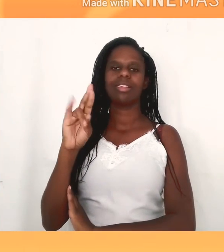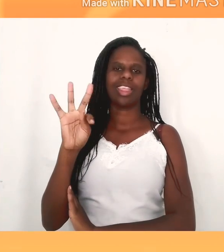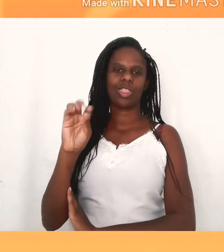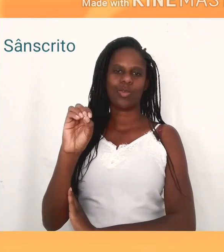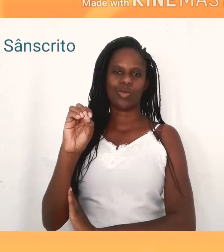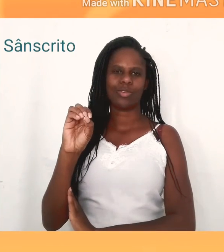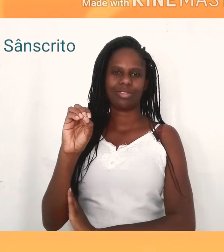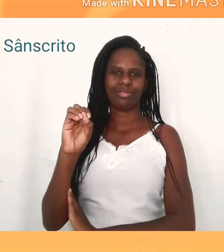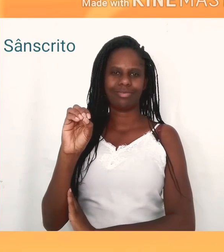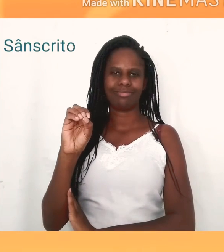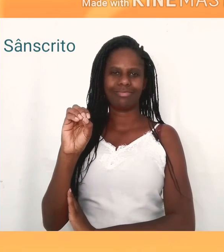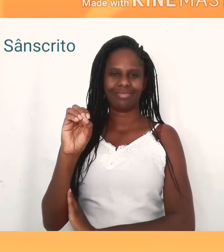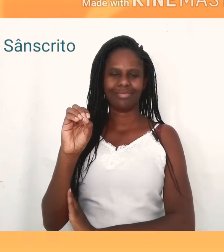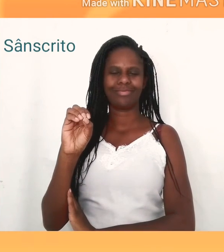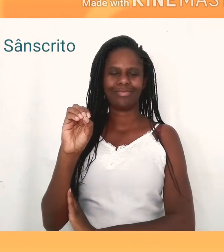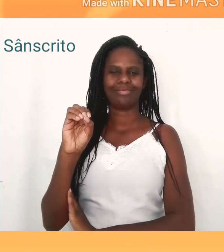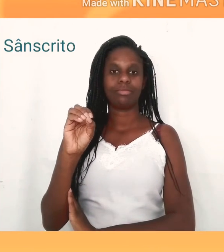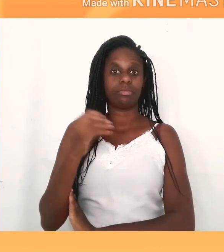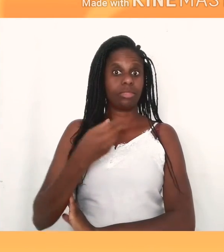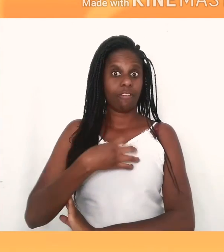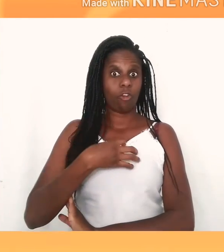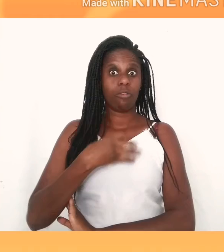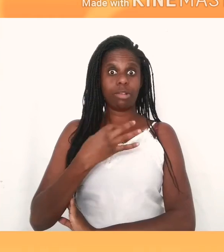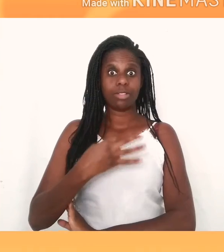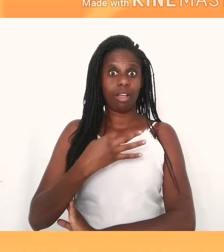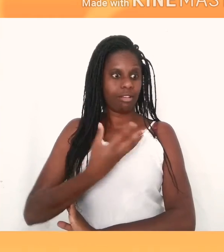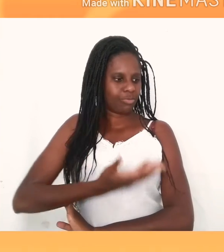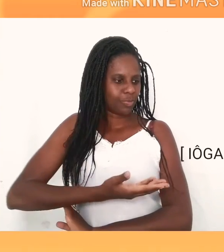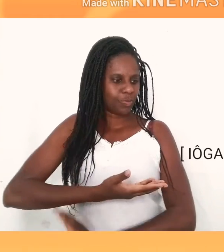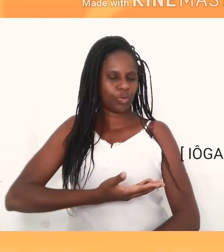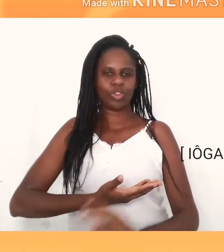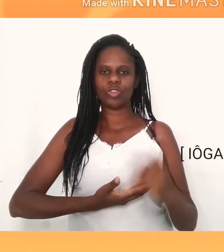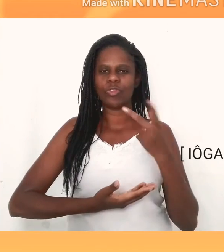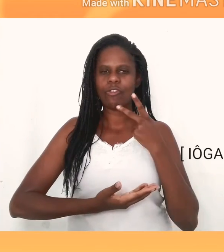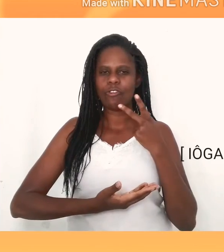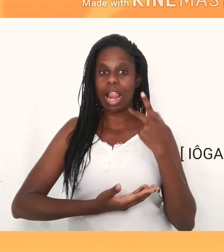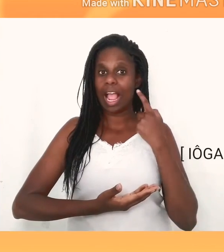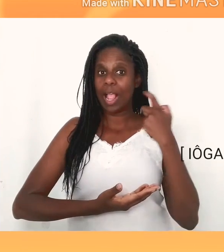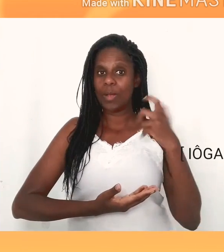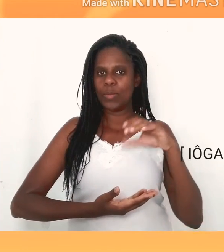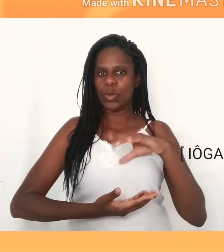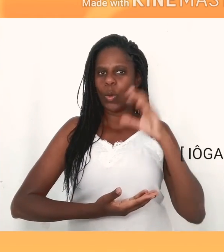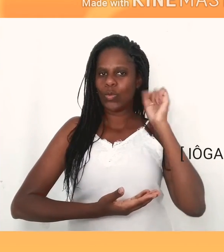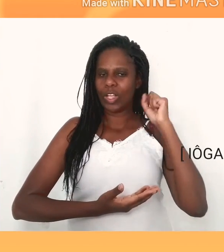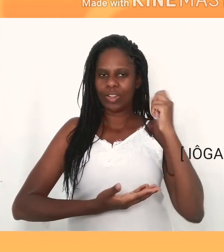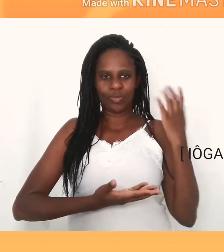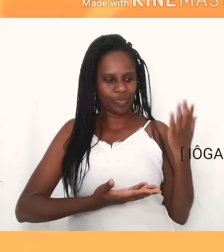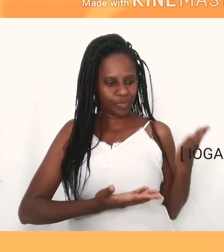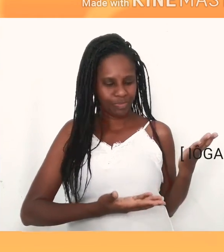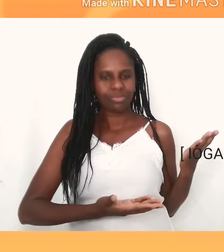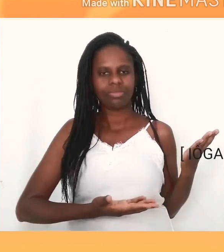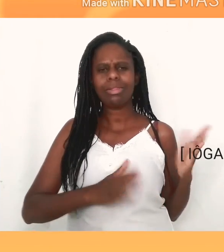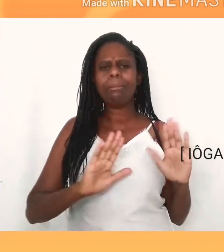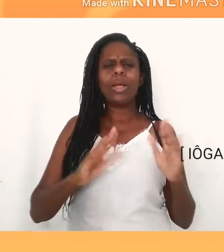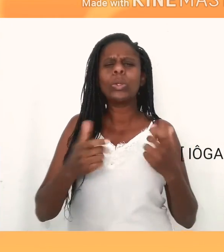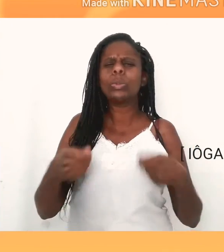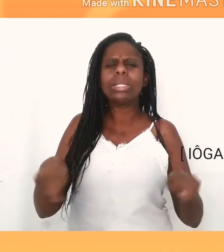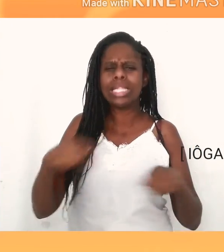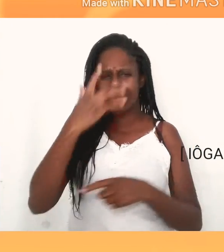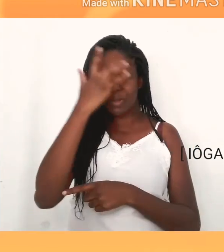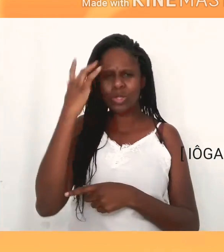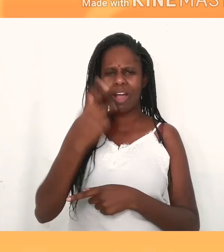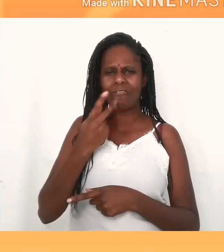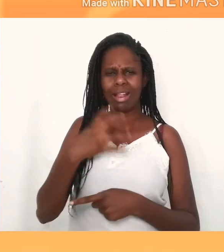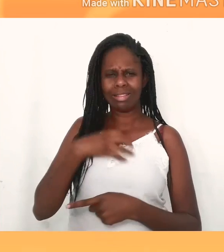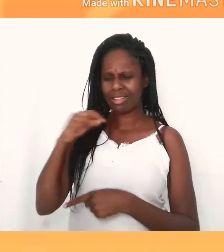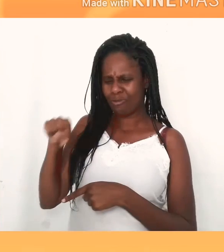aberto, mas e o Y é esse I curto, yoga. Mas não há necessidade de corrigir ninguém,